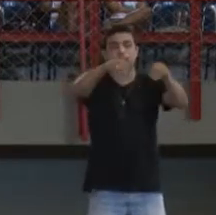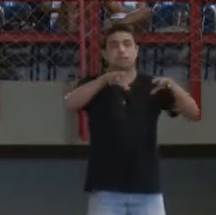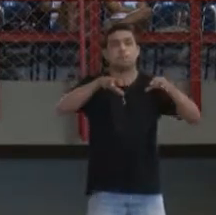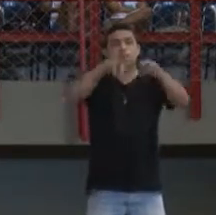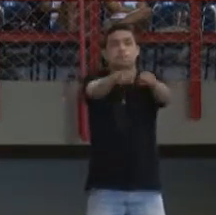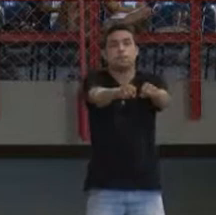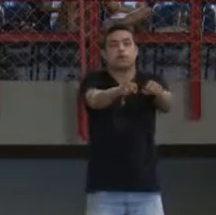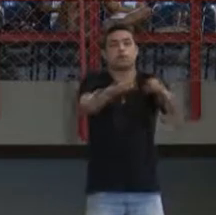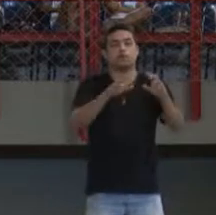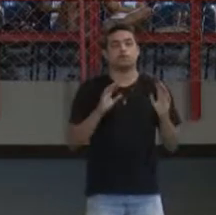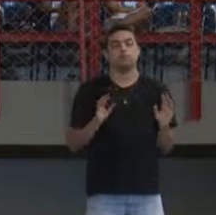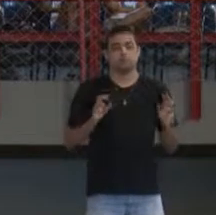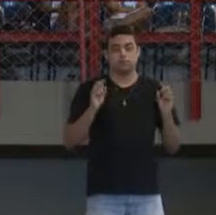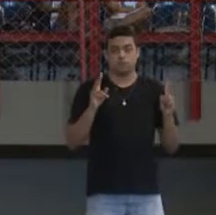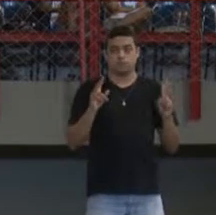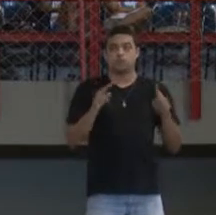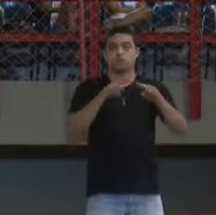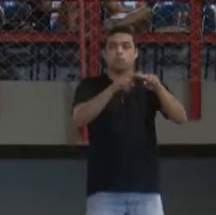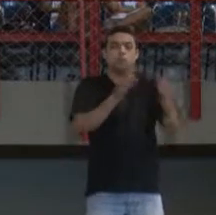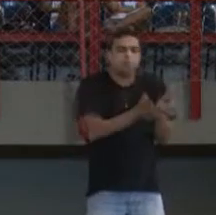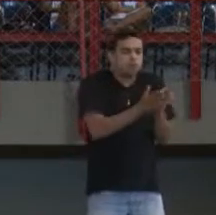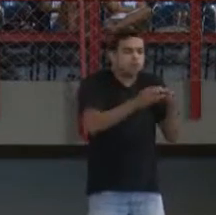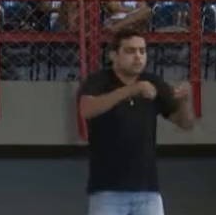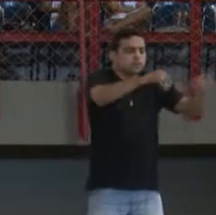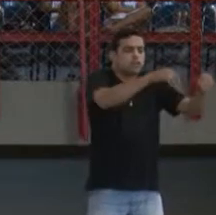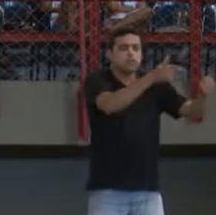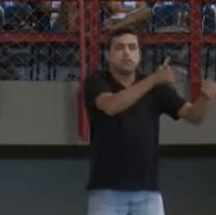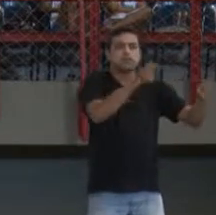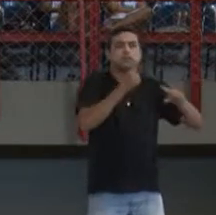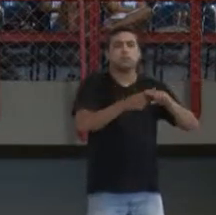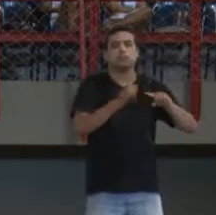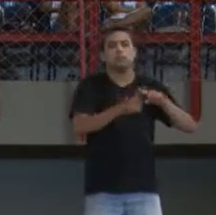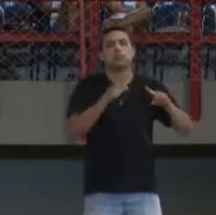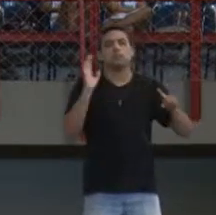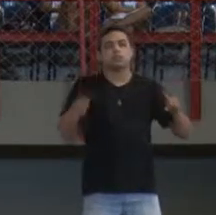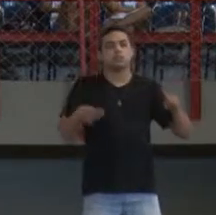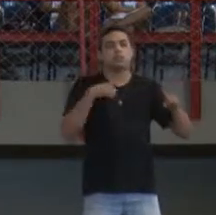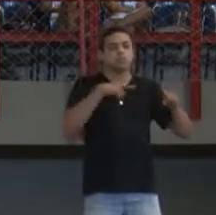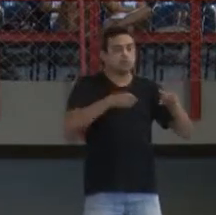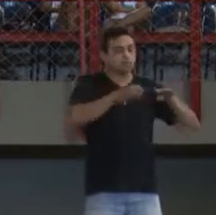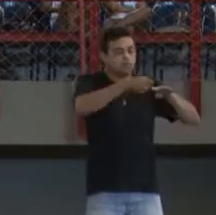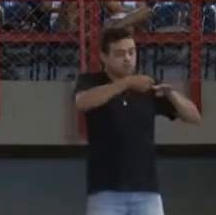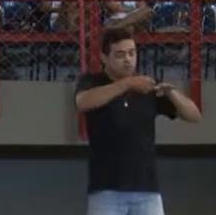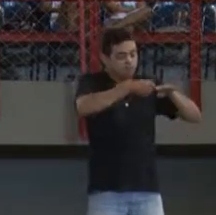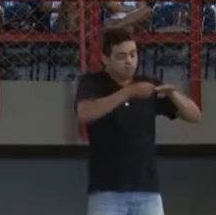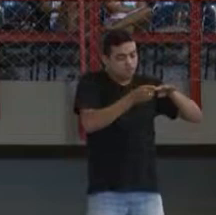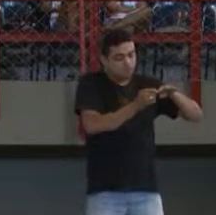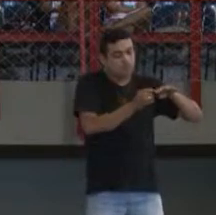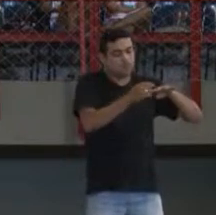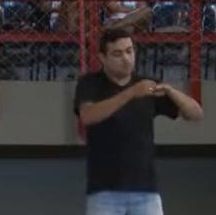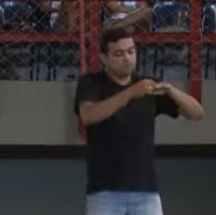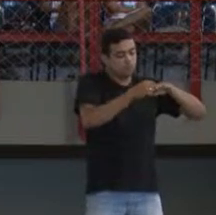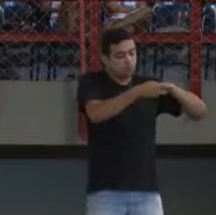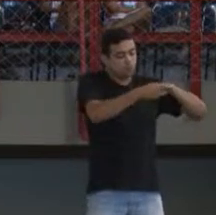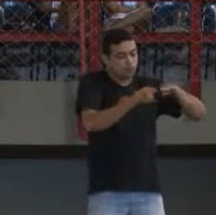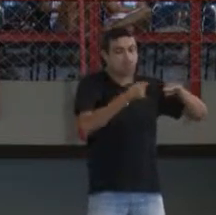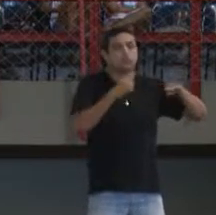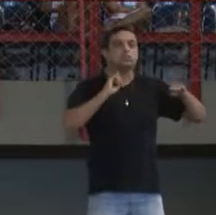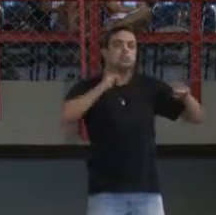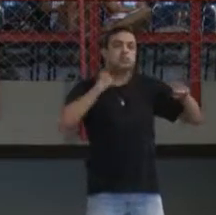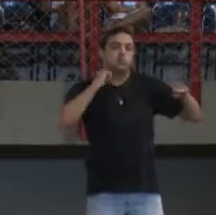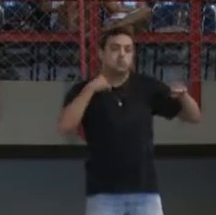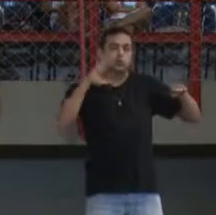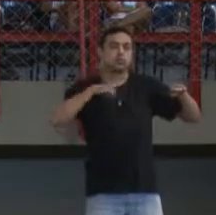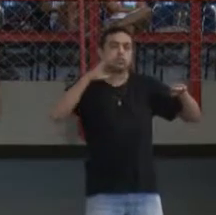Grécia? É quem tem a terra. E o pobre não tem terra não? Tem, porque entrua na unha, fica, tá certo? Um restinho de terra nas coxas,